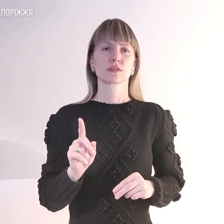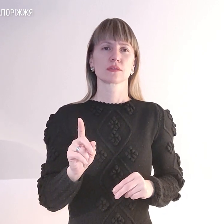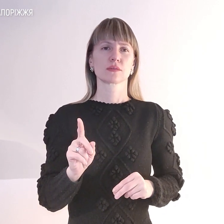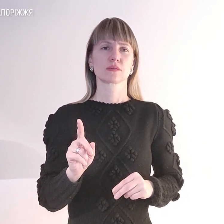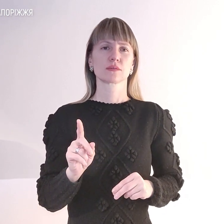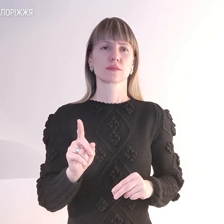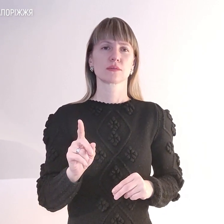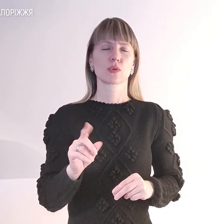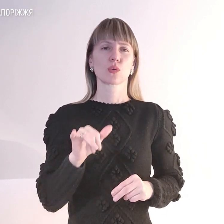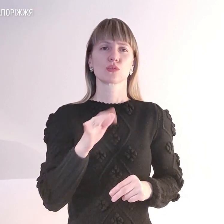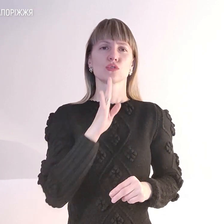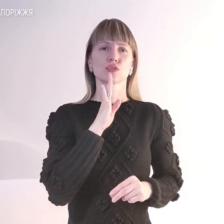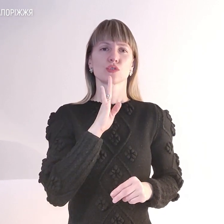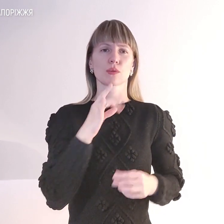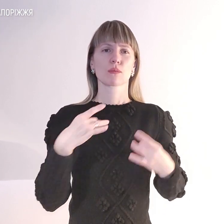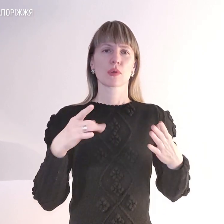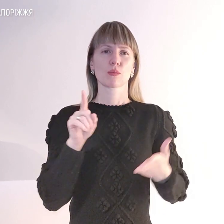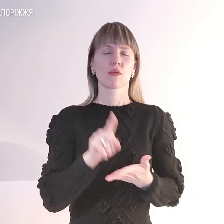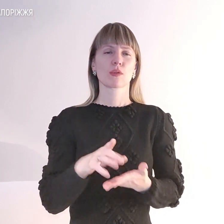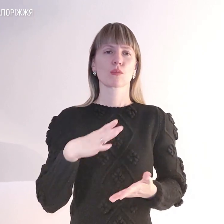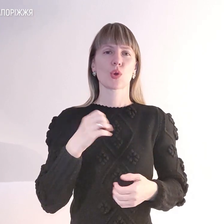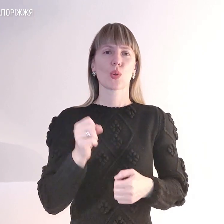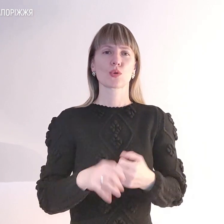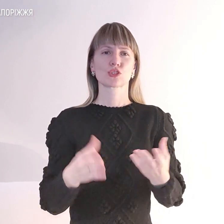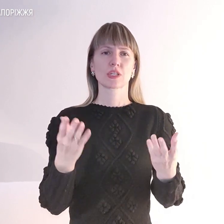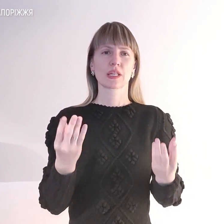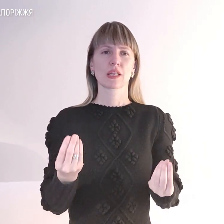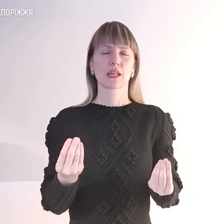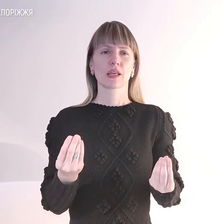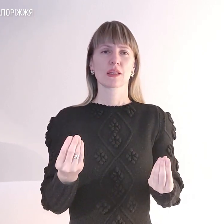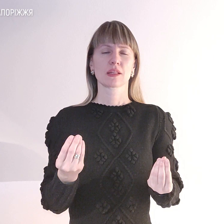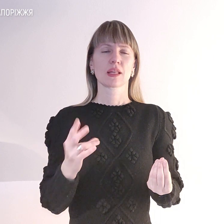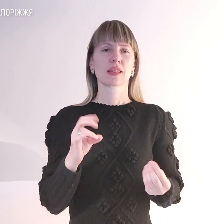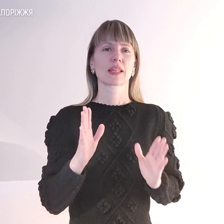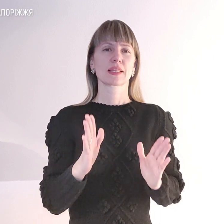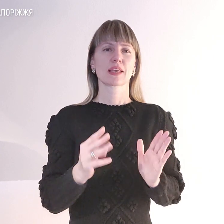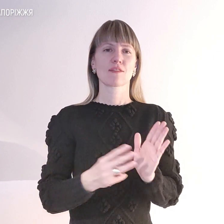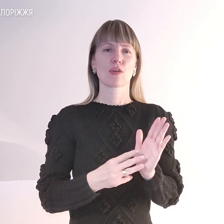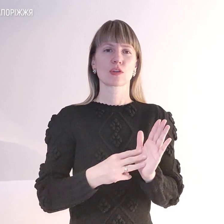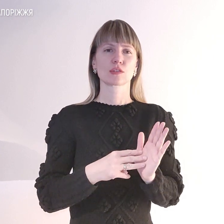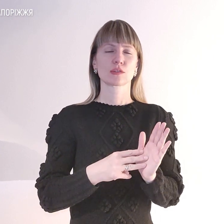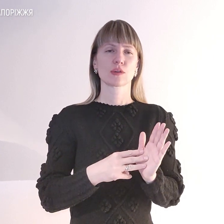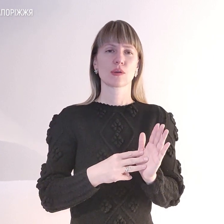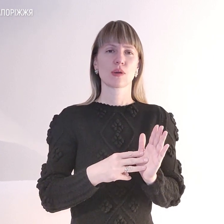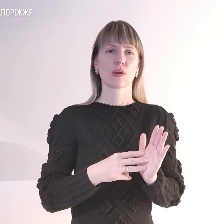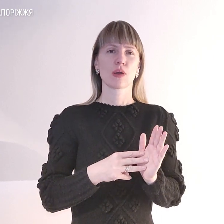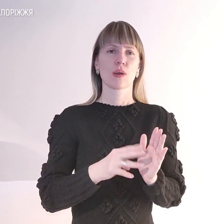у жінок праздник повинен бути кожен день. Тобто не тільки 8 марта. От, але це